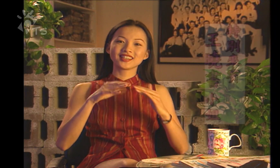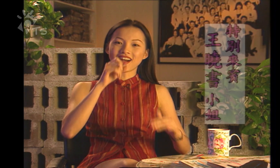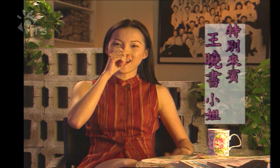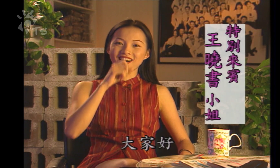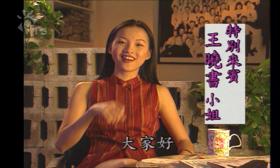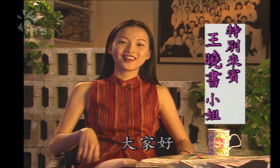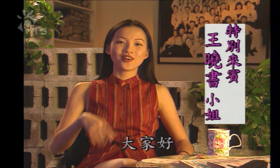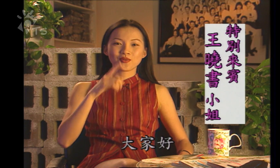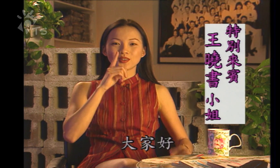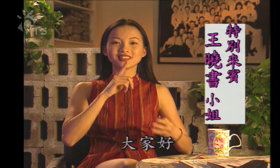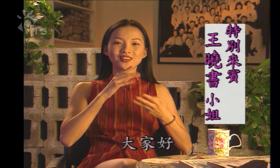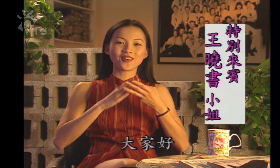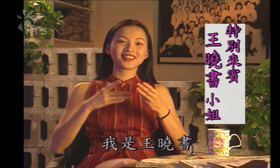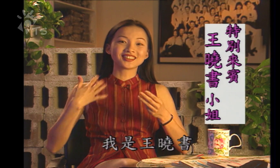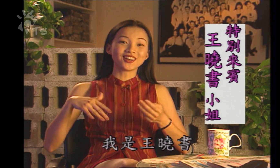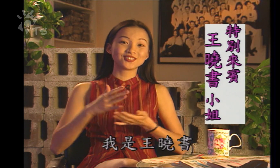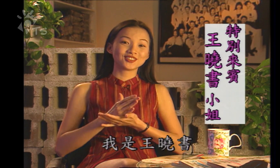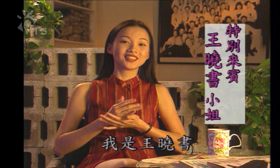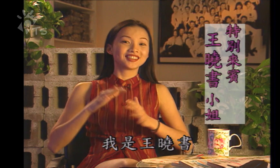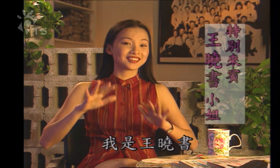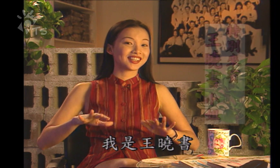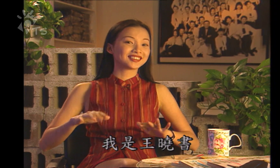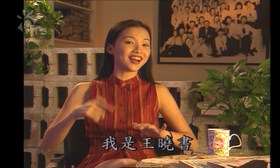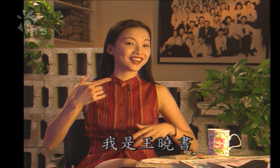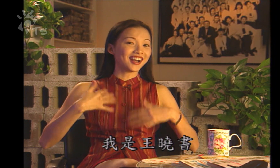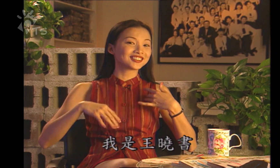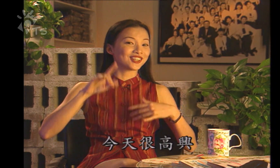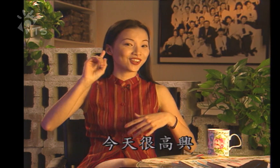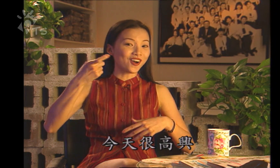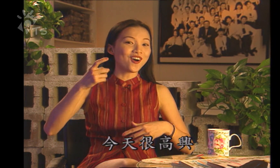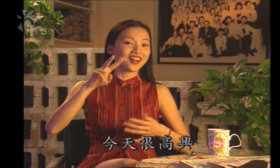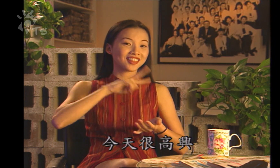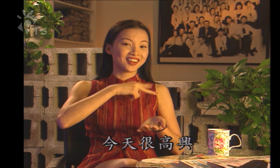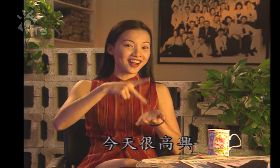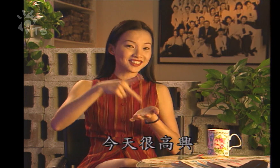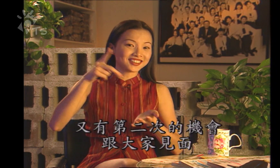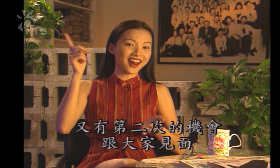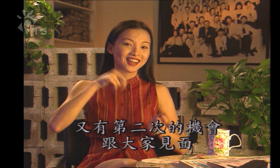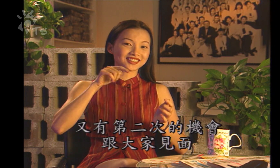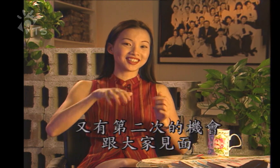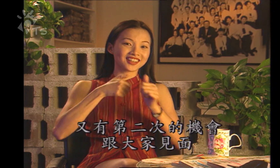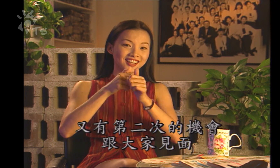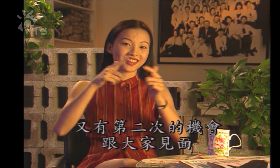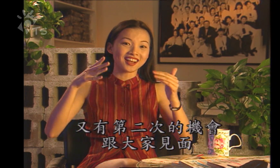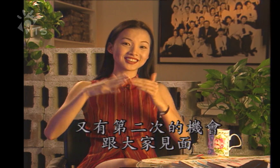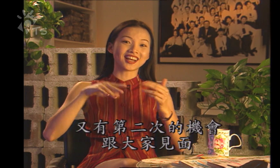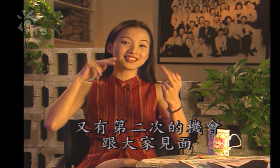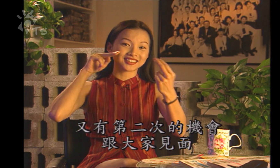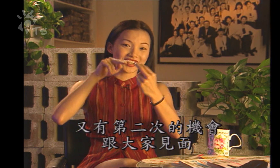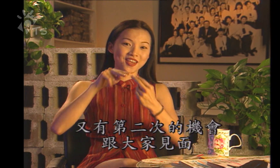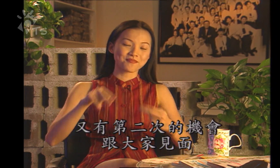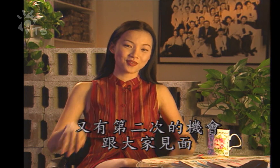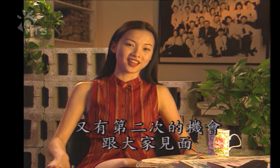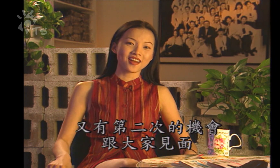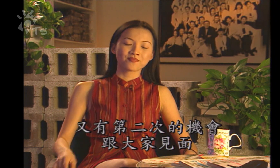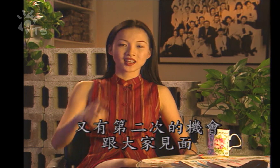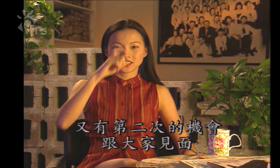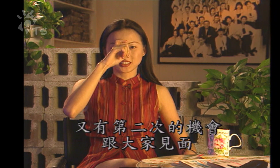大家好，我是王小舒，今天很高兴又有第二次的机会跟大家见面，